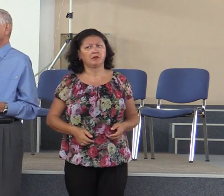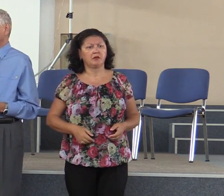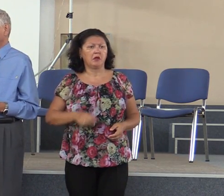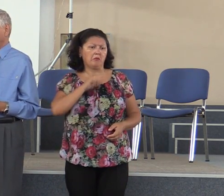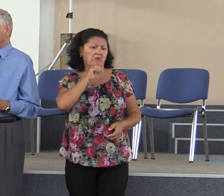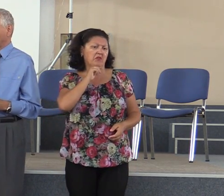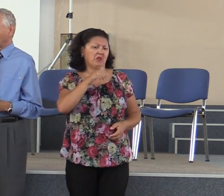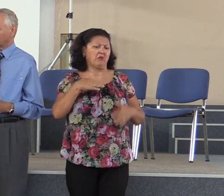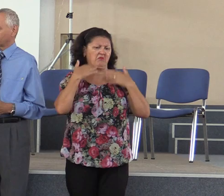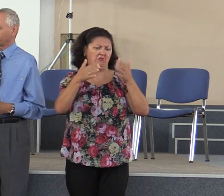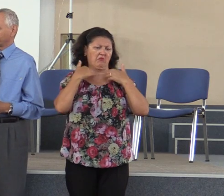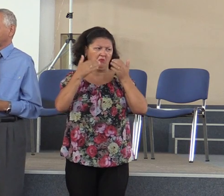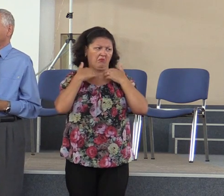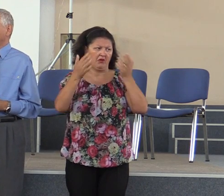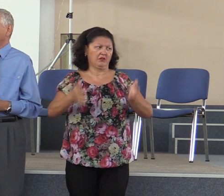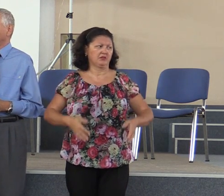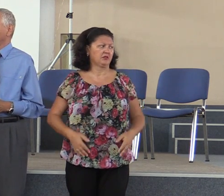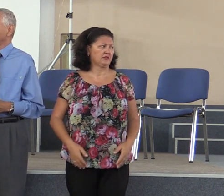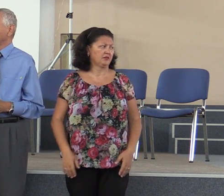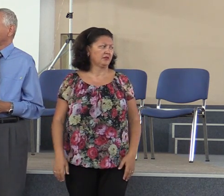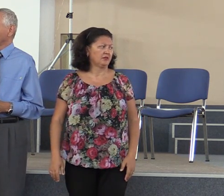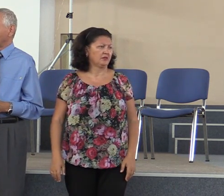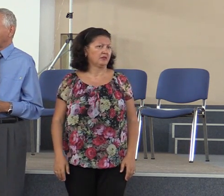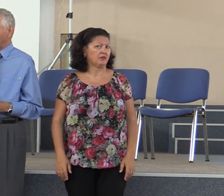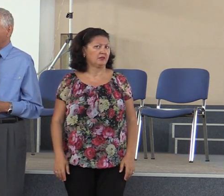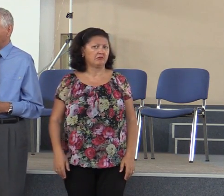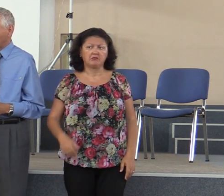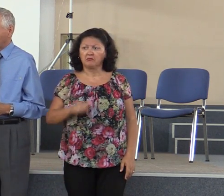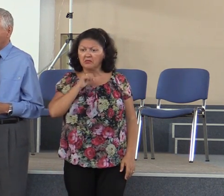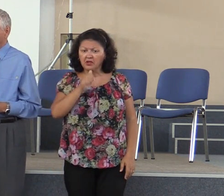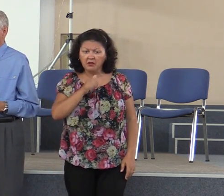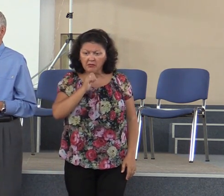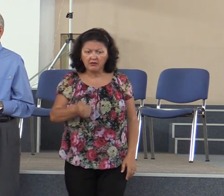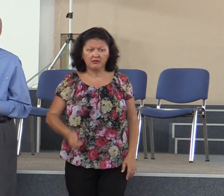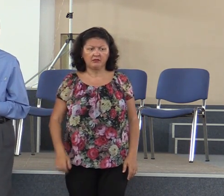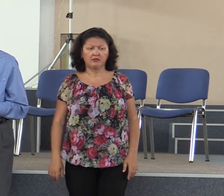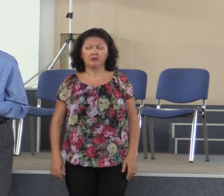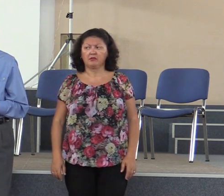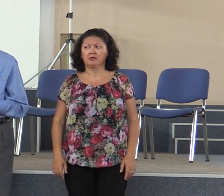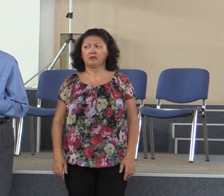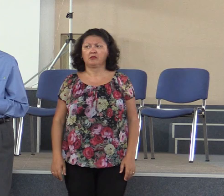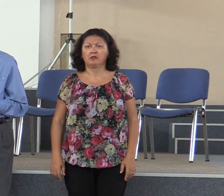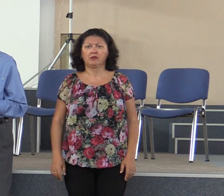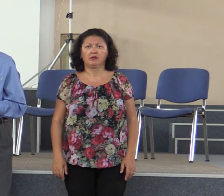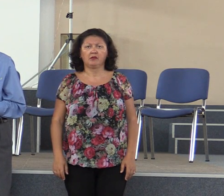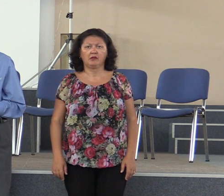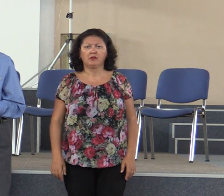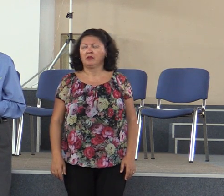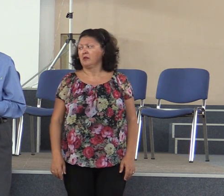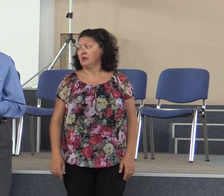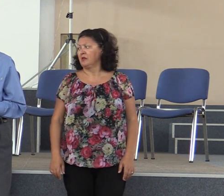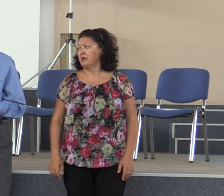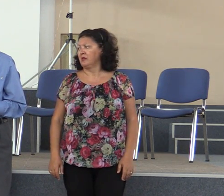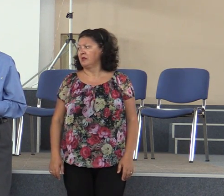nimeni nu mă vrea, a spus el. Nobody, sir? Nimeni. No wife, no children,